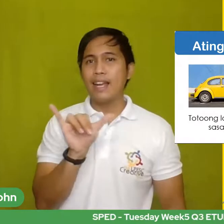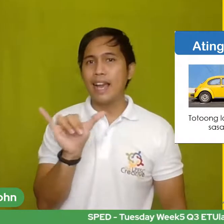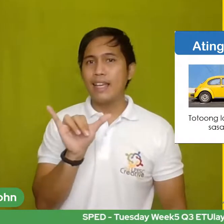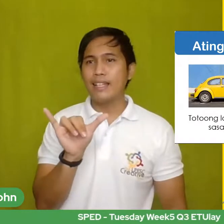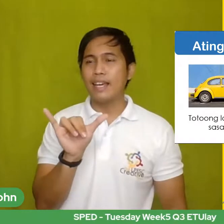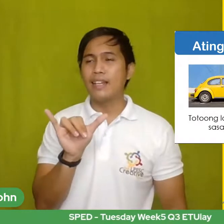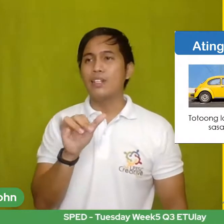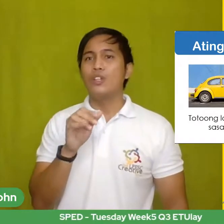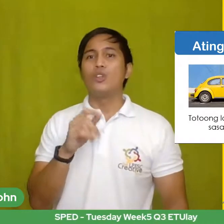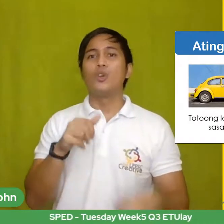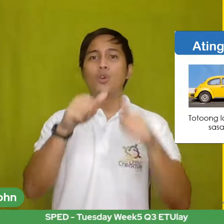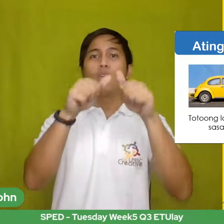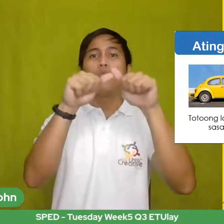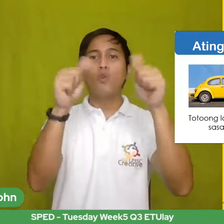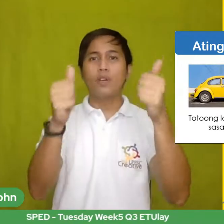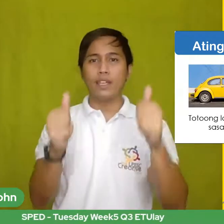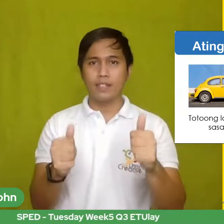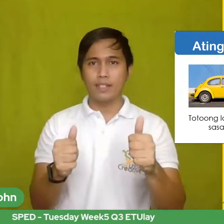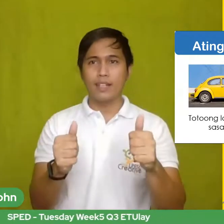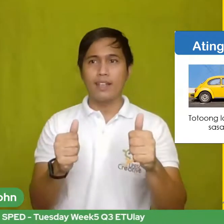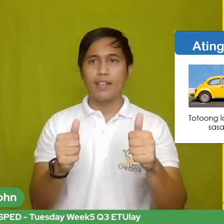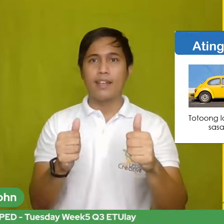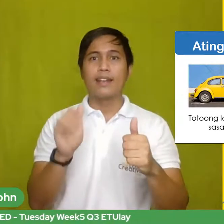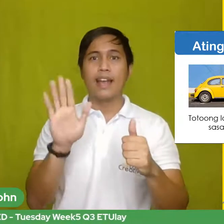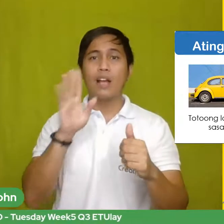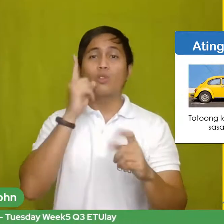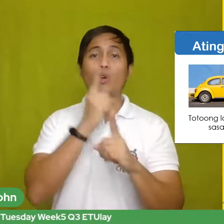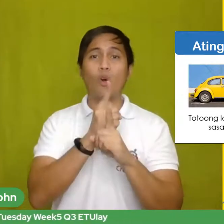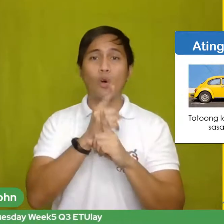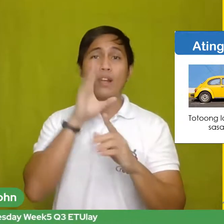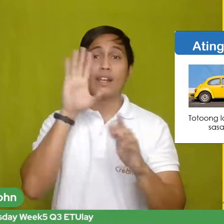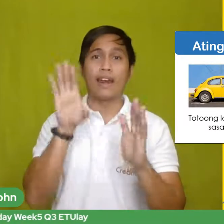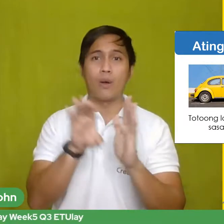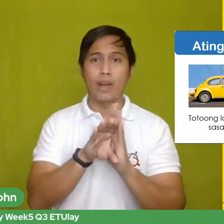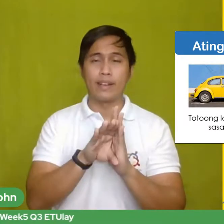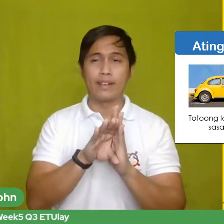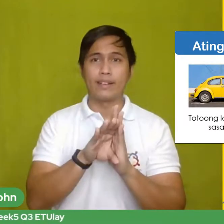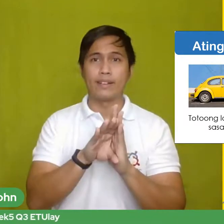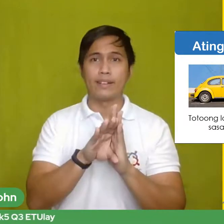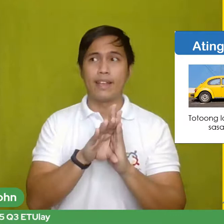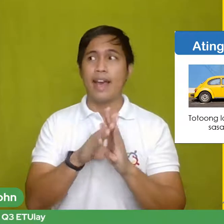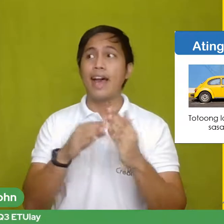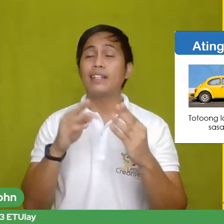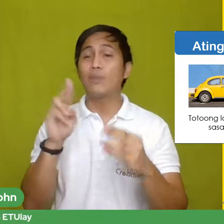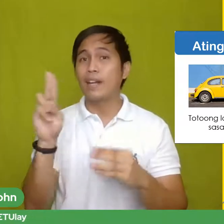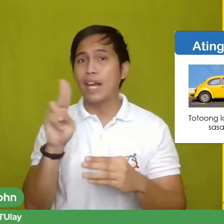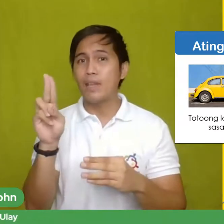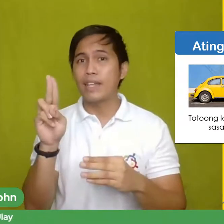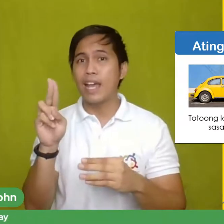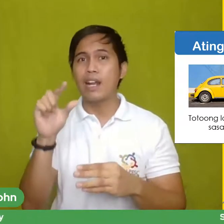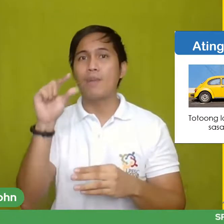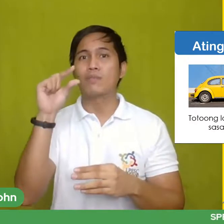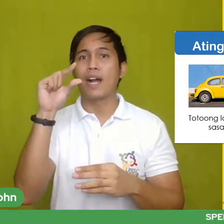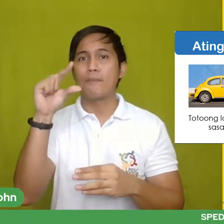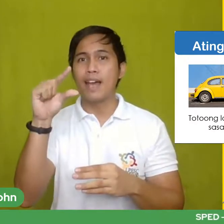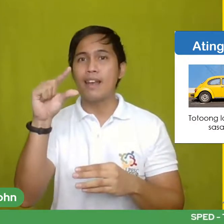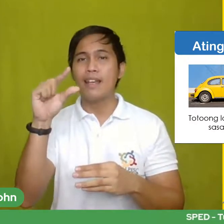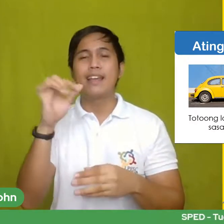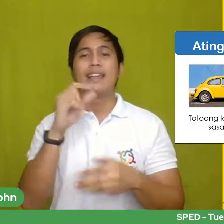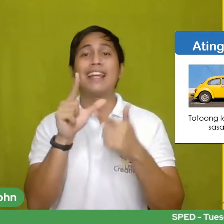gayang-gaya niya yung hugis ng totoong larawan. At gumagamit tayo ng mas makapal na